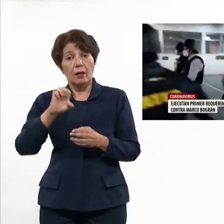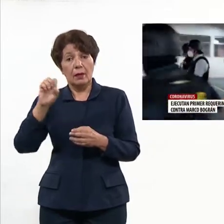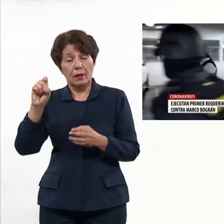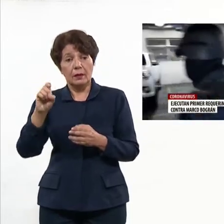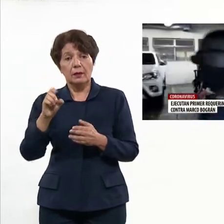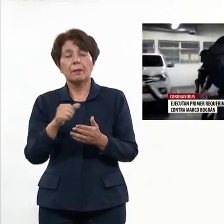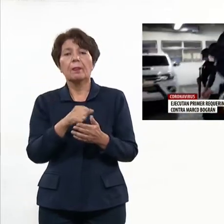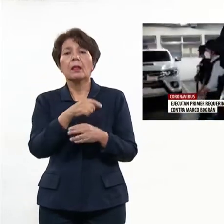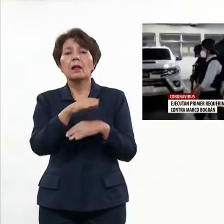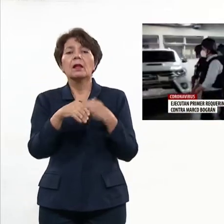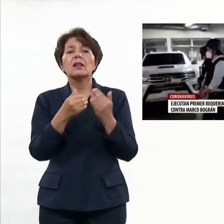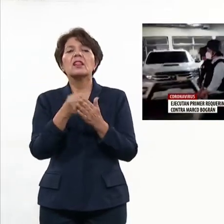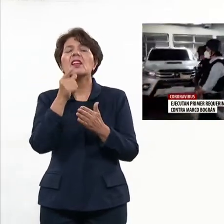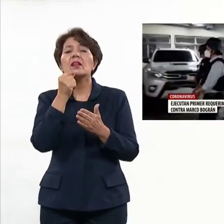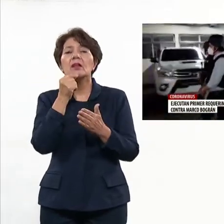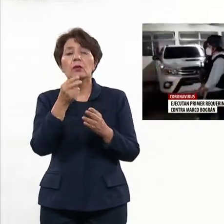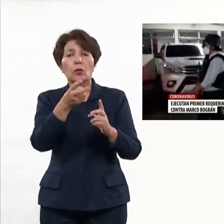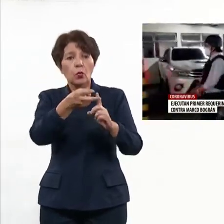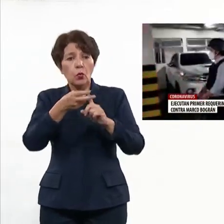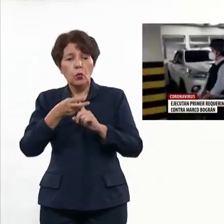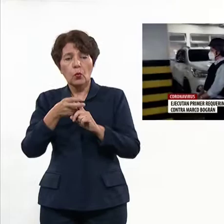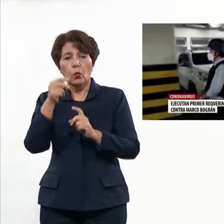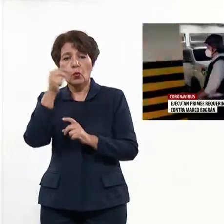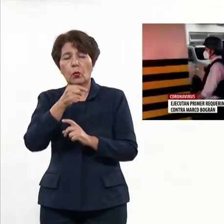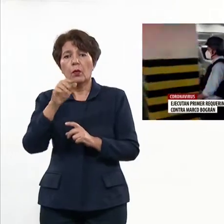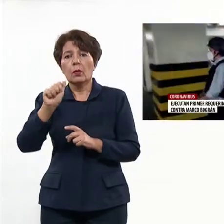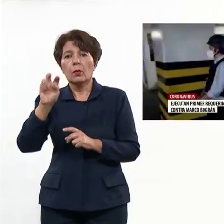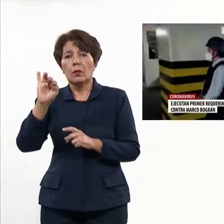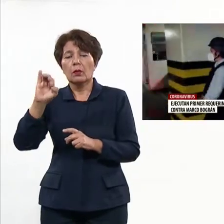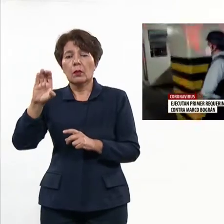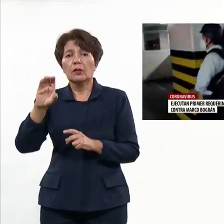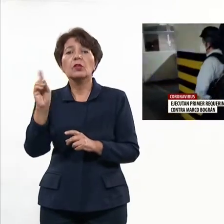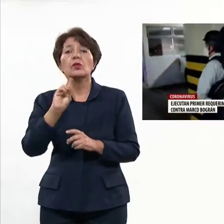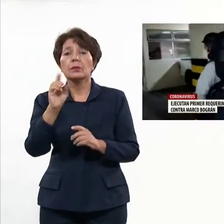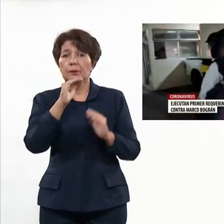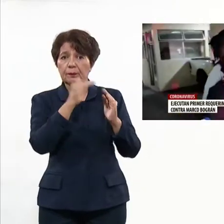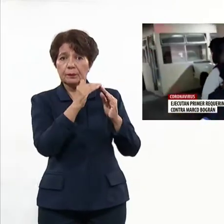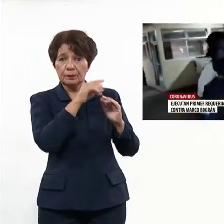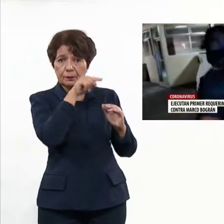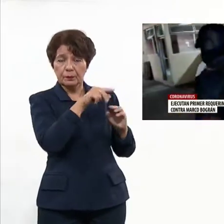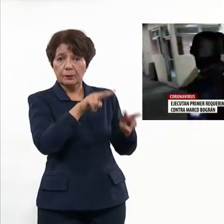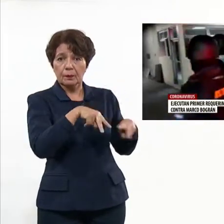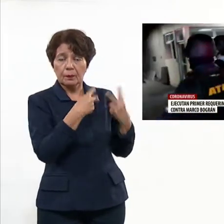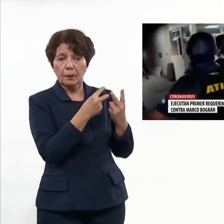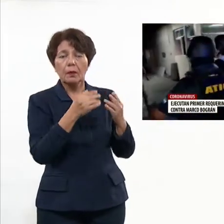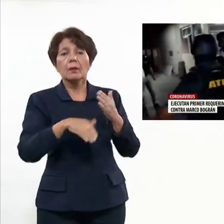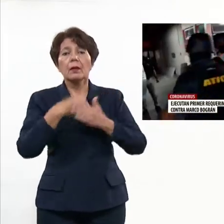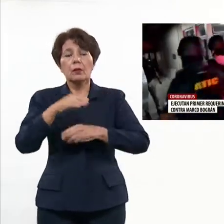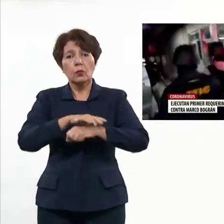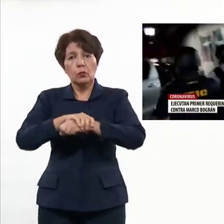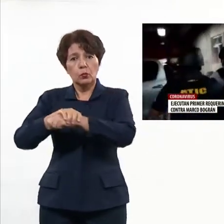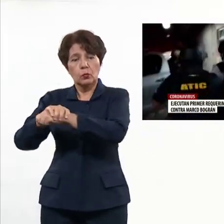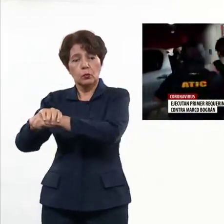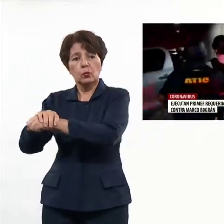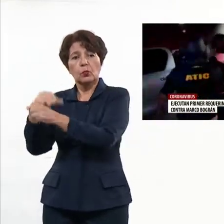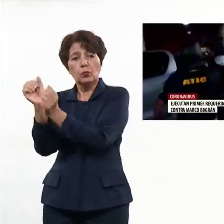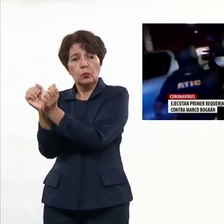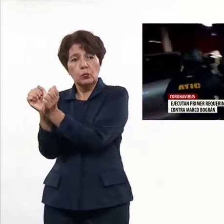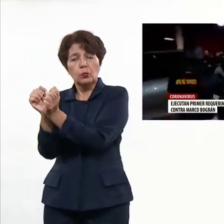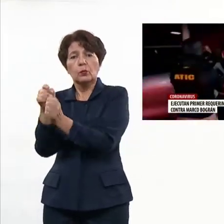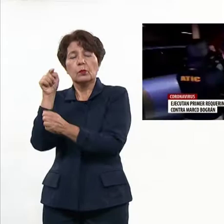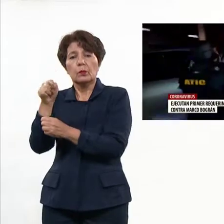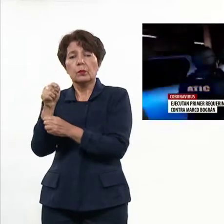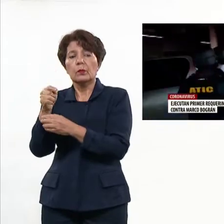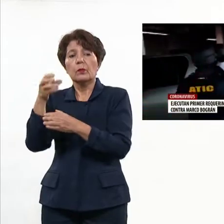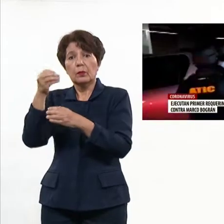capturado por miembros de la agencia técnica de investigación criminal a tyc en su casa de habitación para luego ser llevado a lo que antes era el nexo el